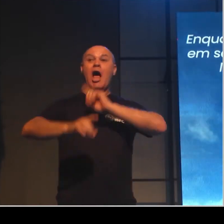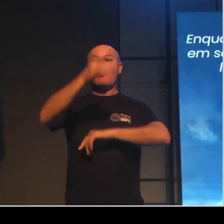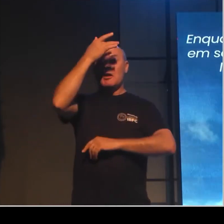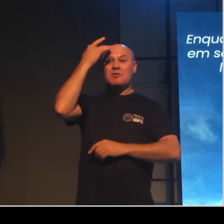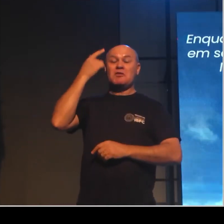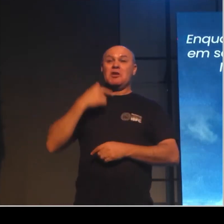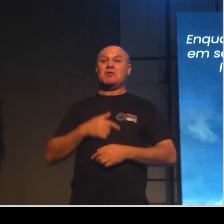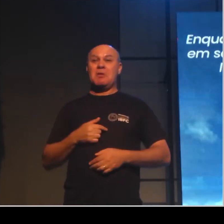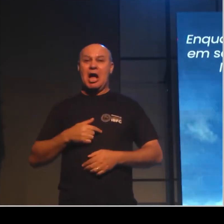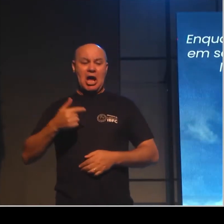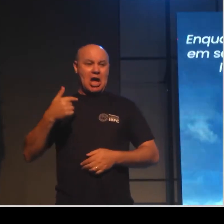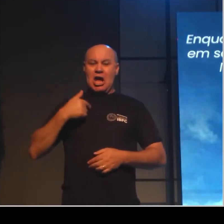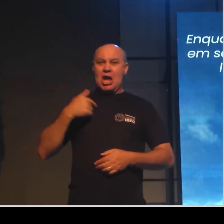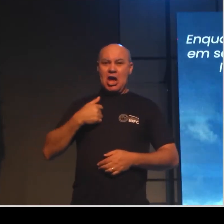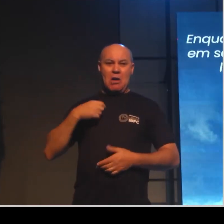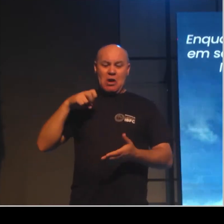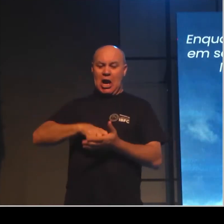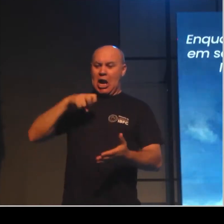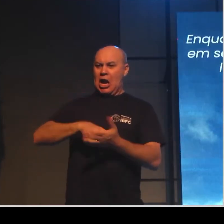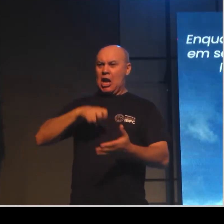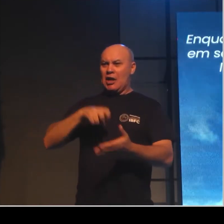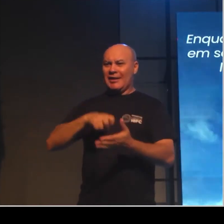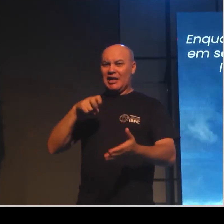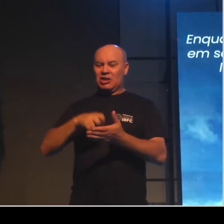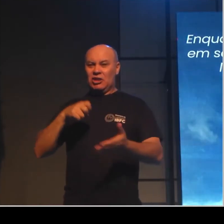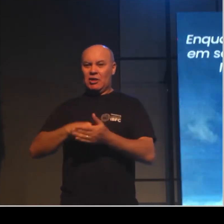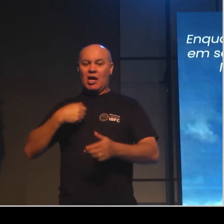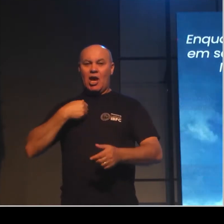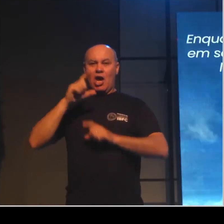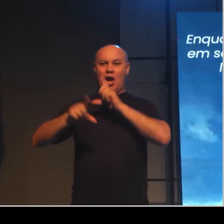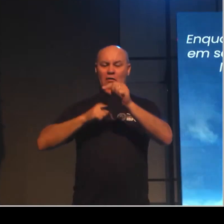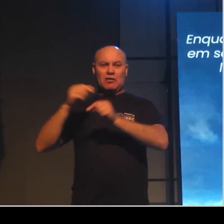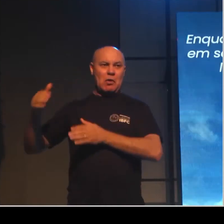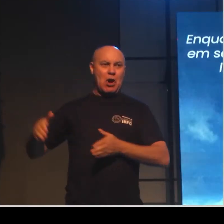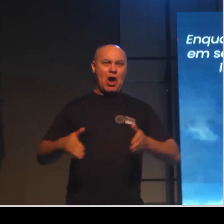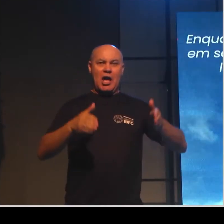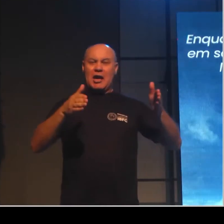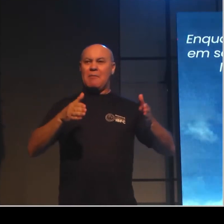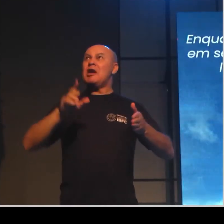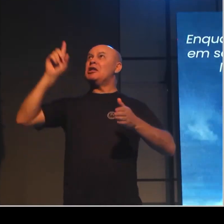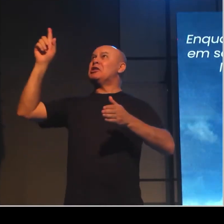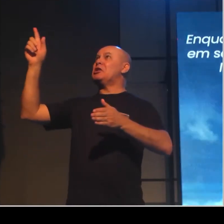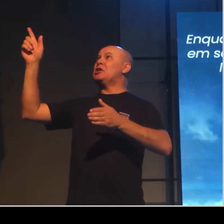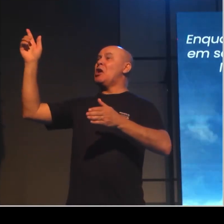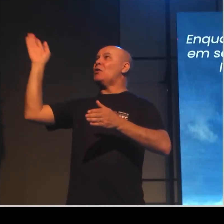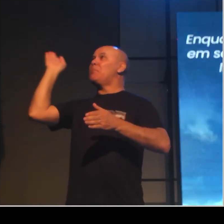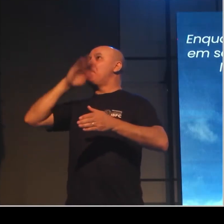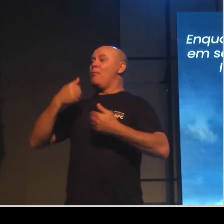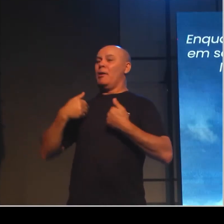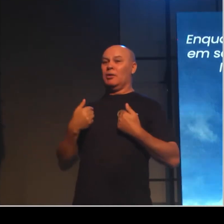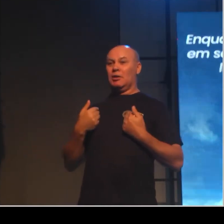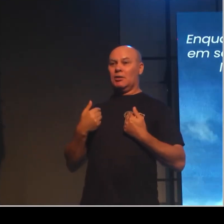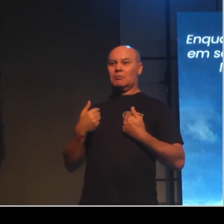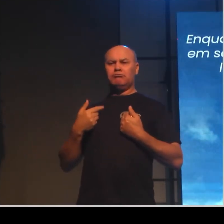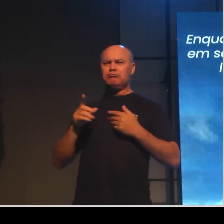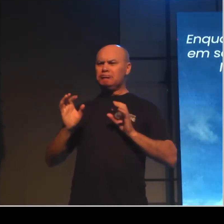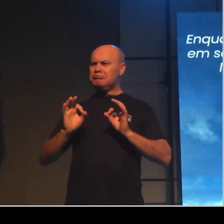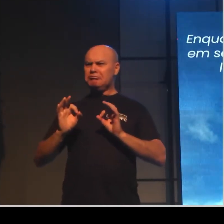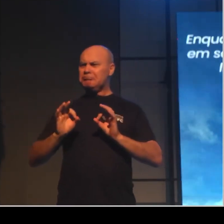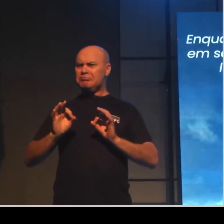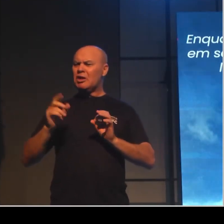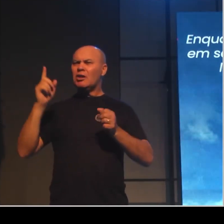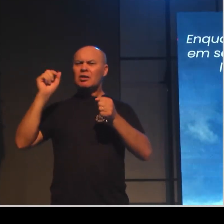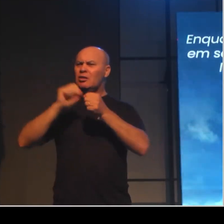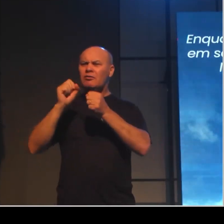Não, você se ferra sozinho. Deus não precisa ferrar ninguém, Deus não precisa amaldiçoar